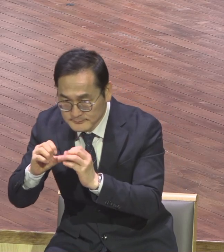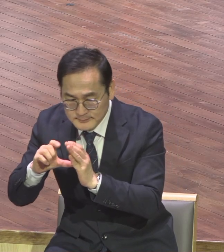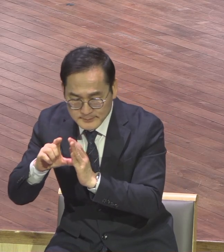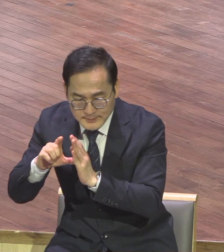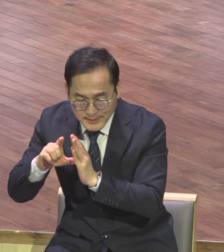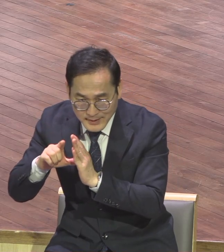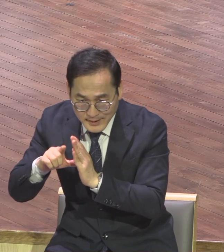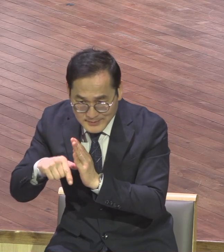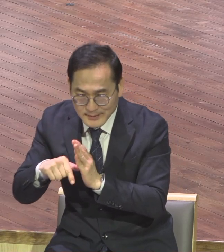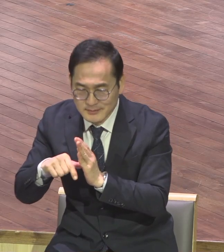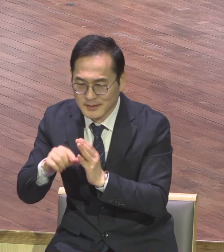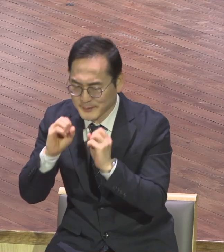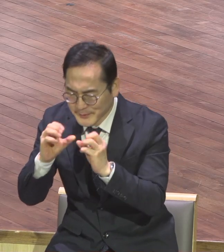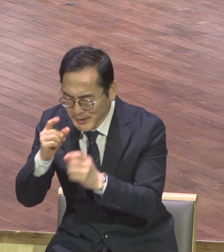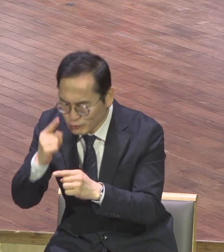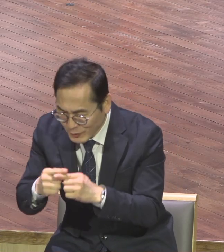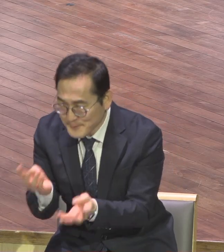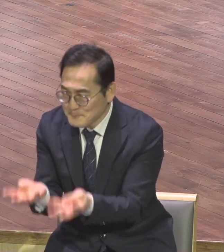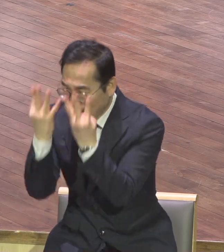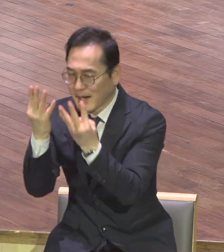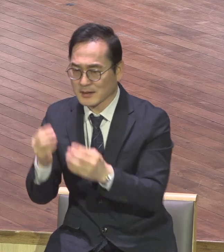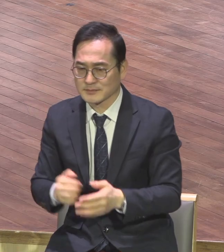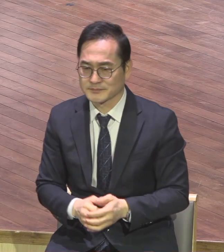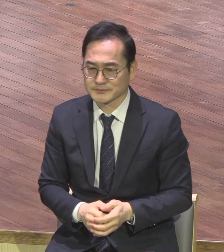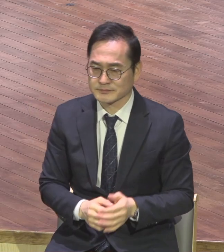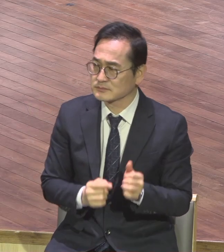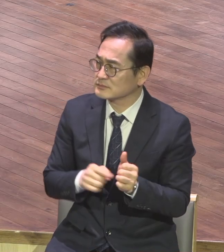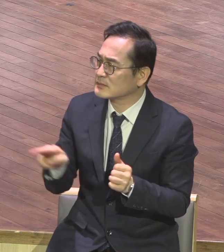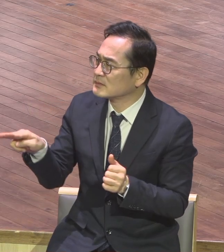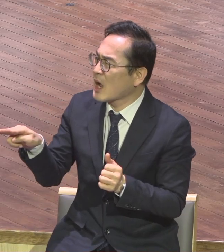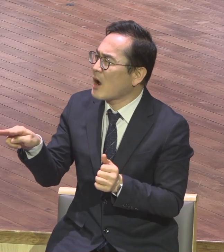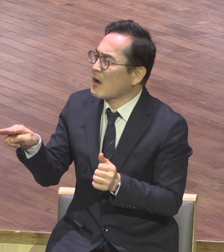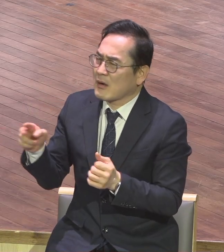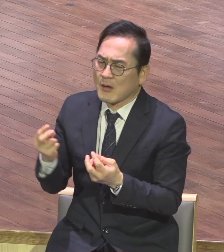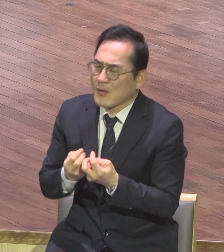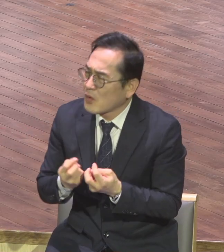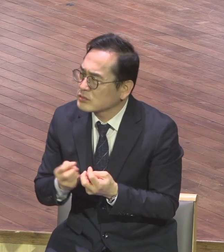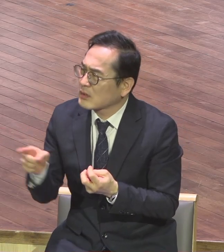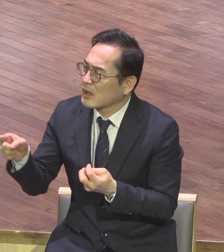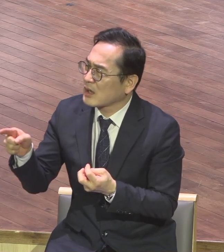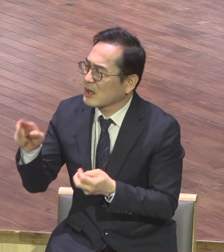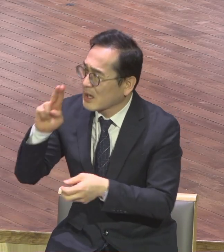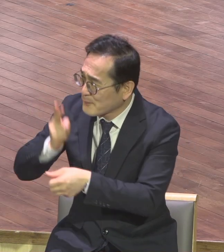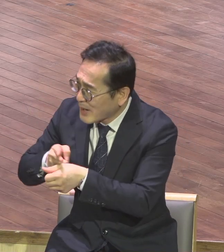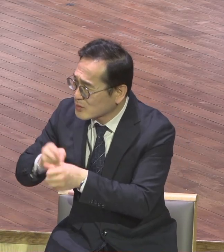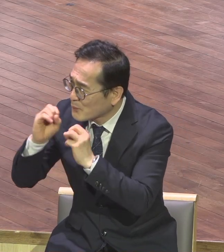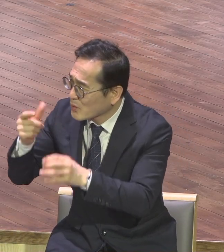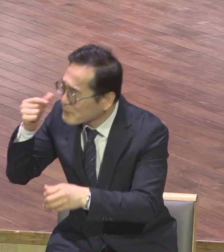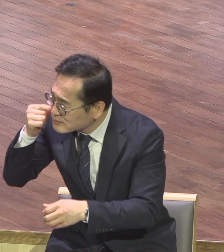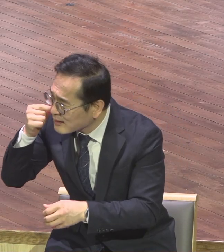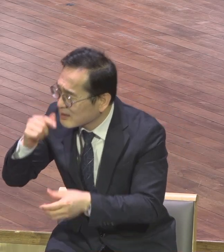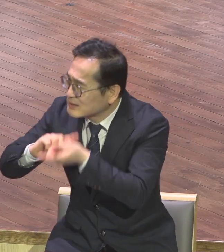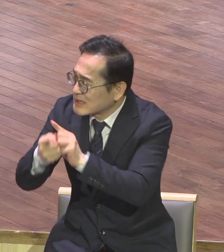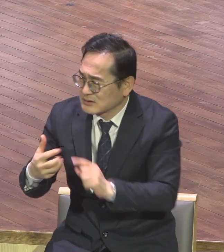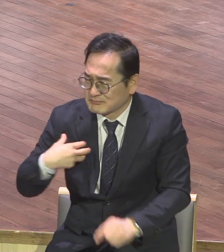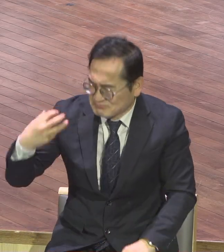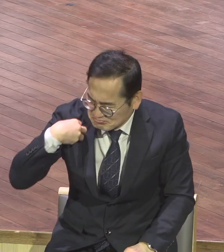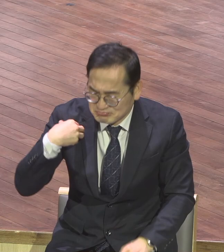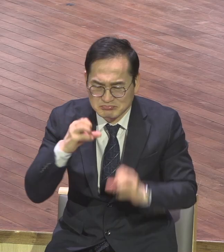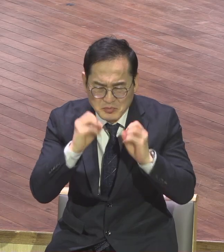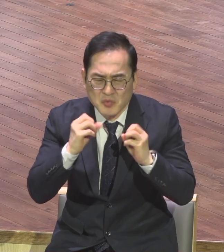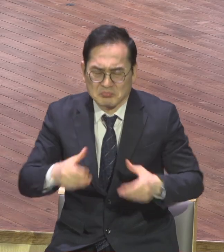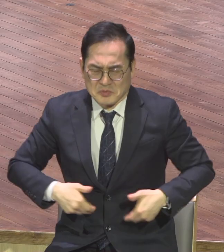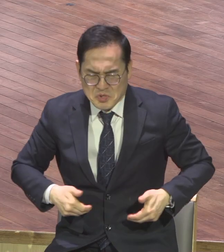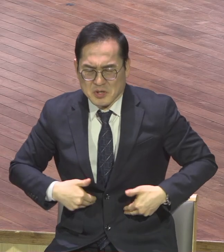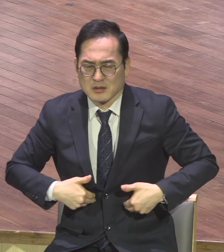감옥에 갇힌 상태가 되니까 이제는 우리가 바울이 하던 그 사명을 우리가 감당해야 된다라고 일어선 팀이 있습니다.